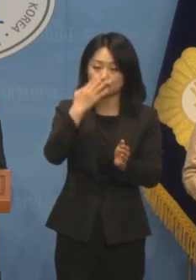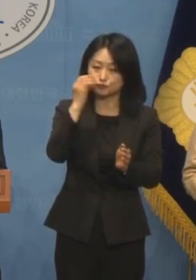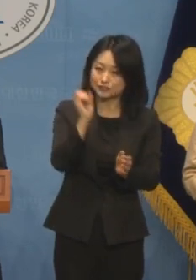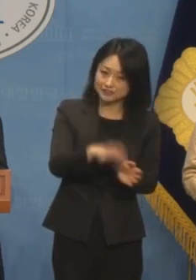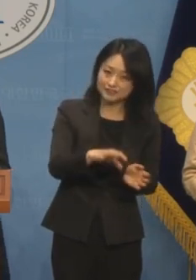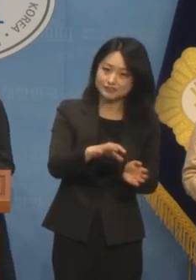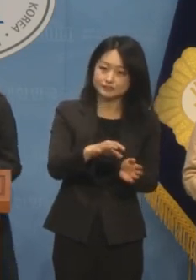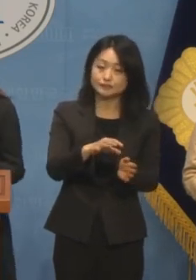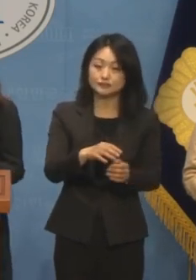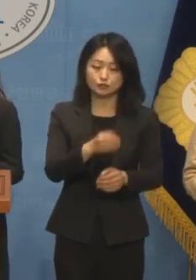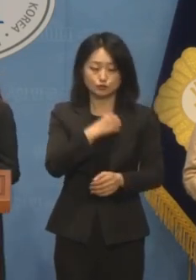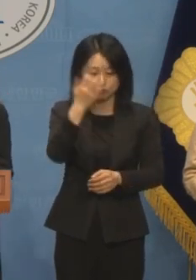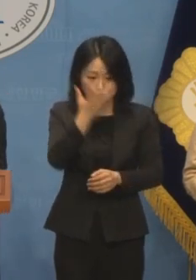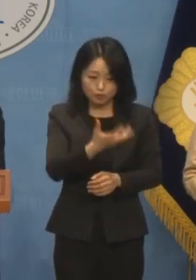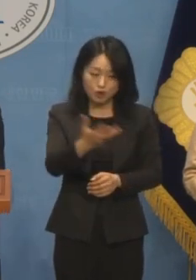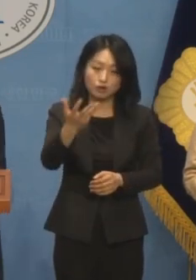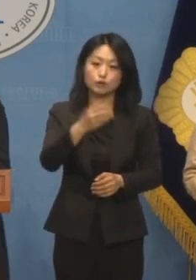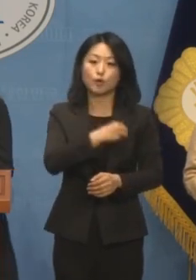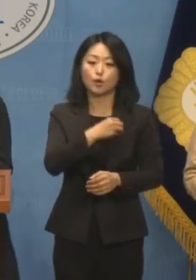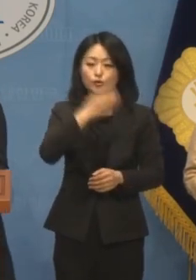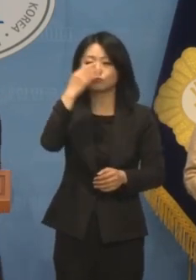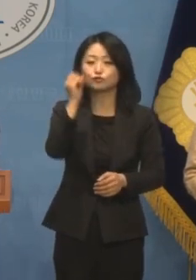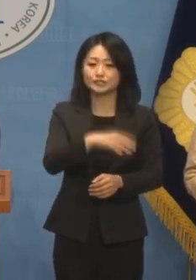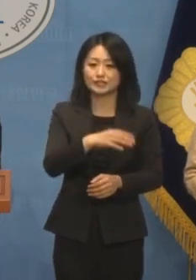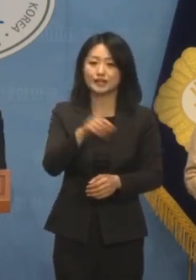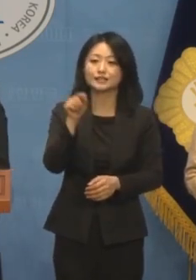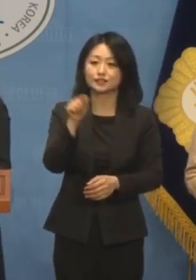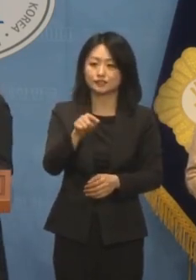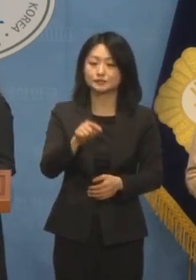반민주적인 결정입니다.